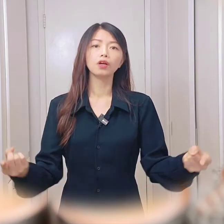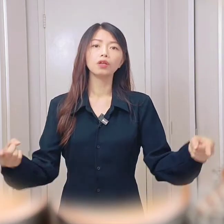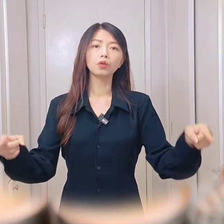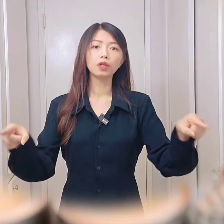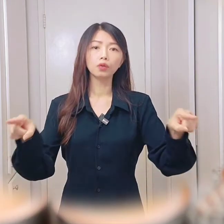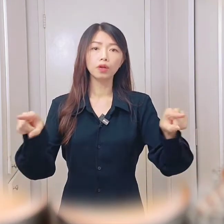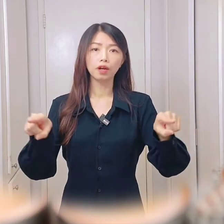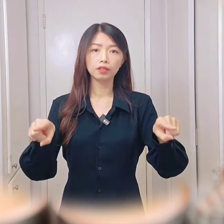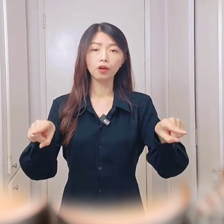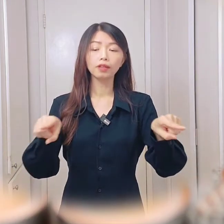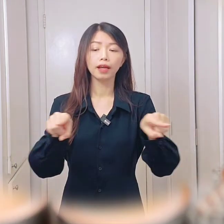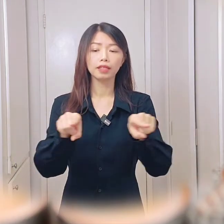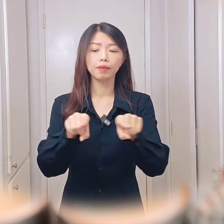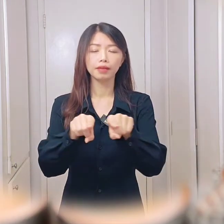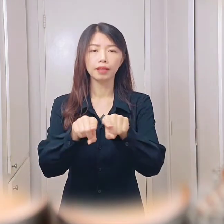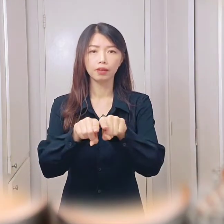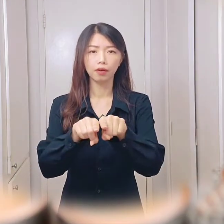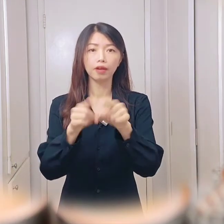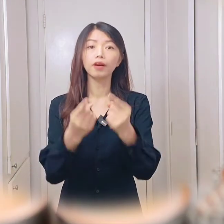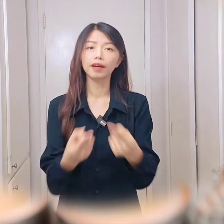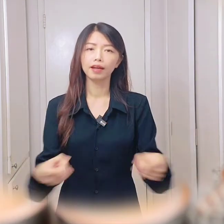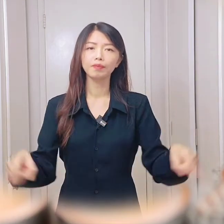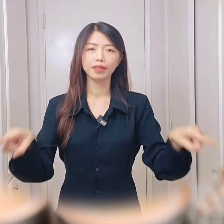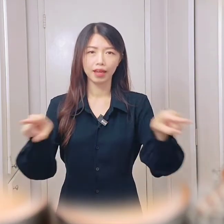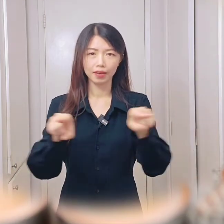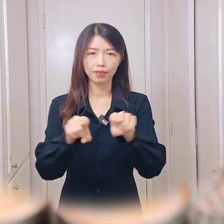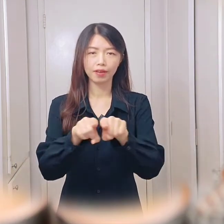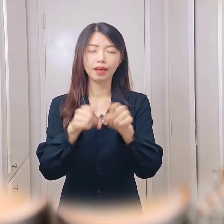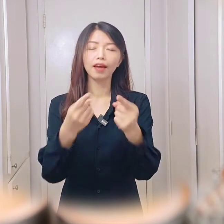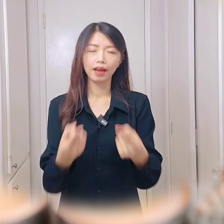나갔다가 손을 돌려서 다시 만나는 거예요.